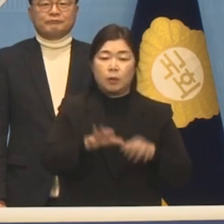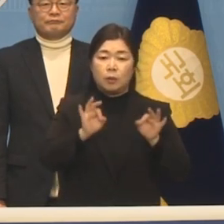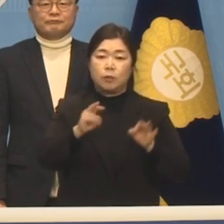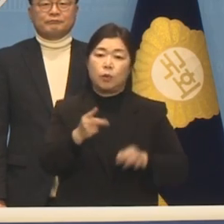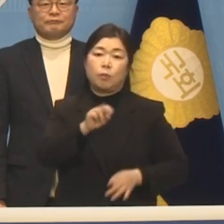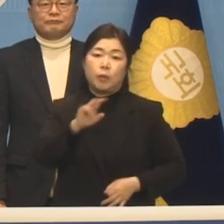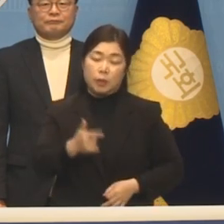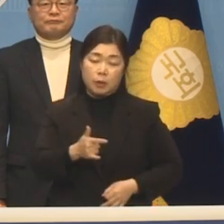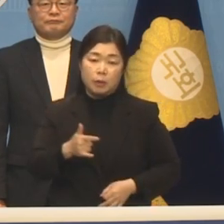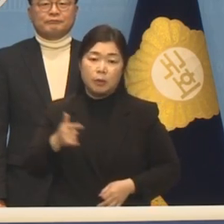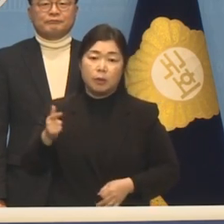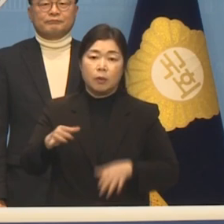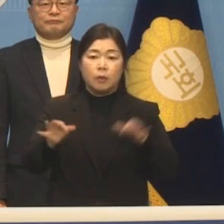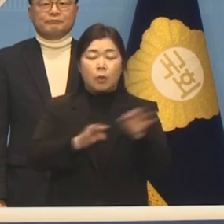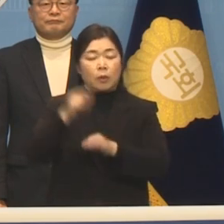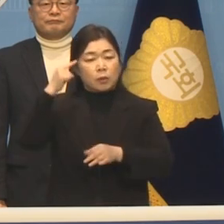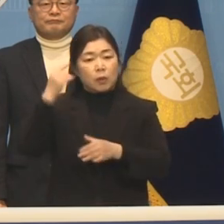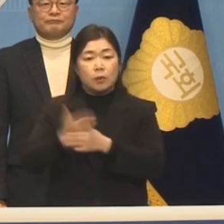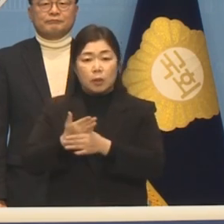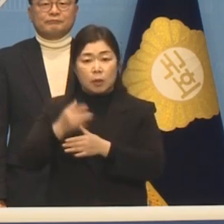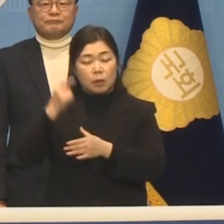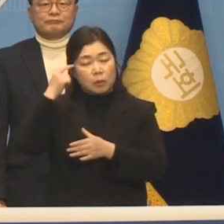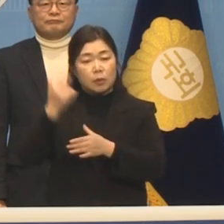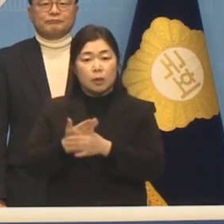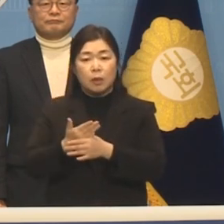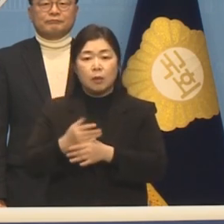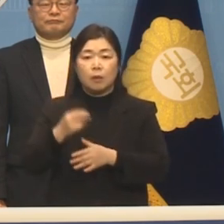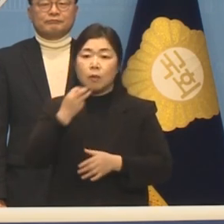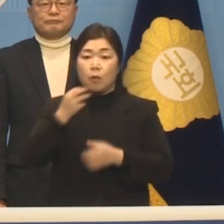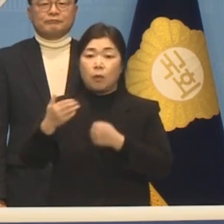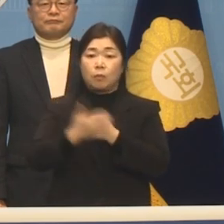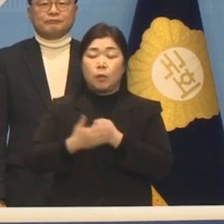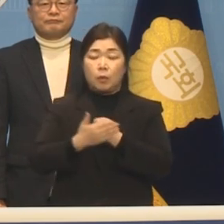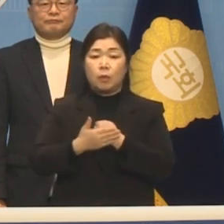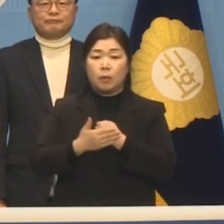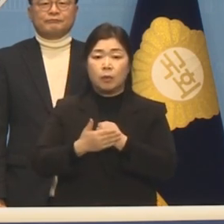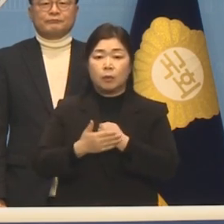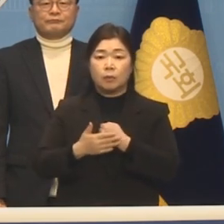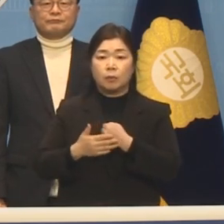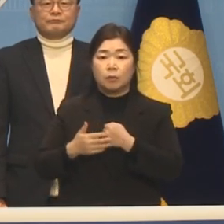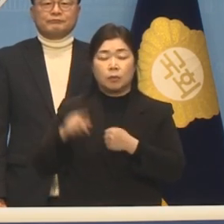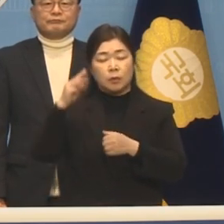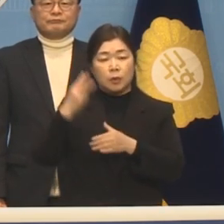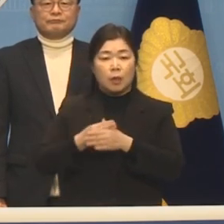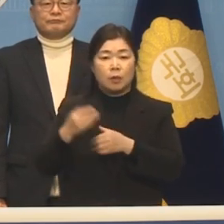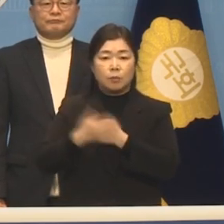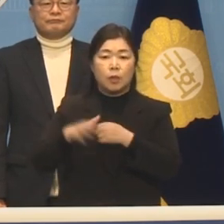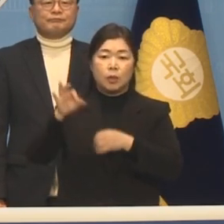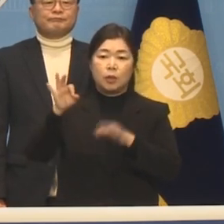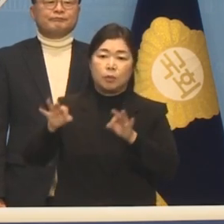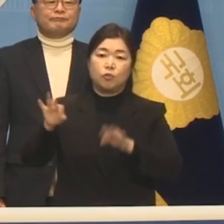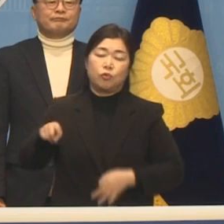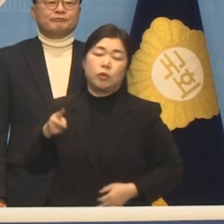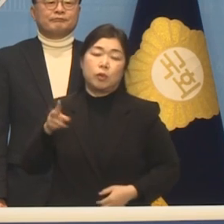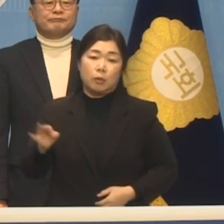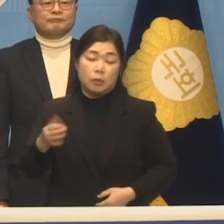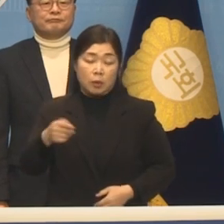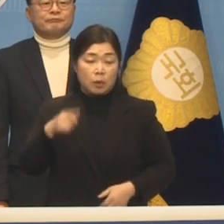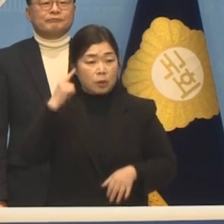김용민, 카이스트 경영학 석사 서울 은평을 국회의원 예비후보 김우영, 카이스트 전